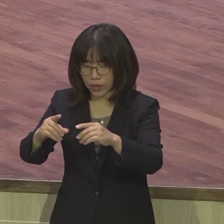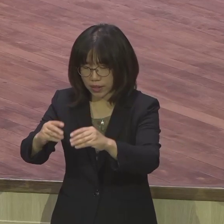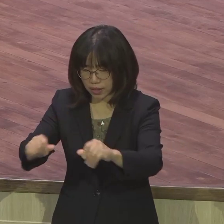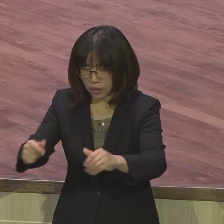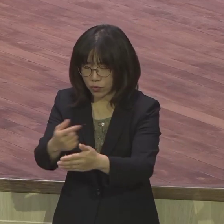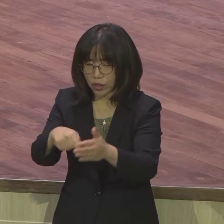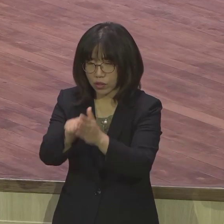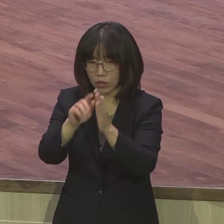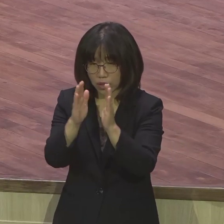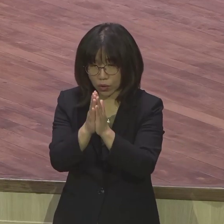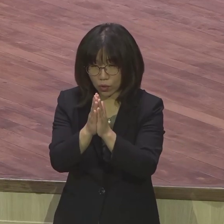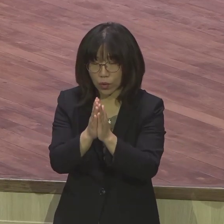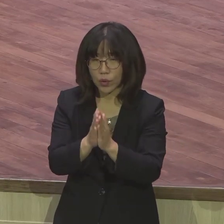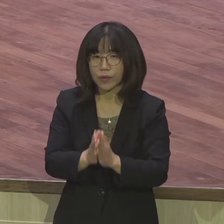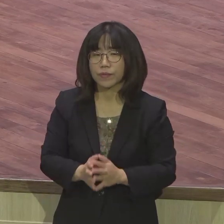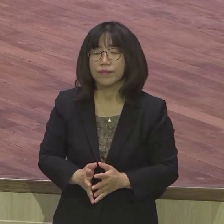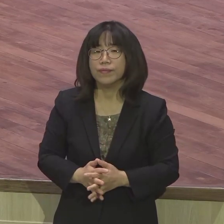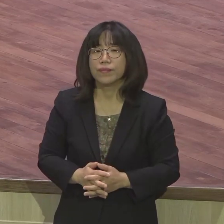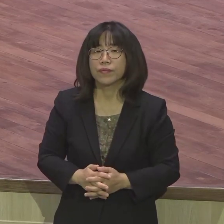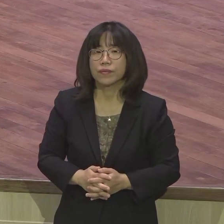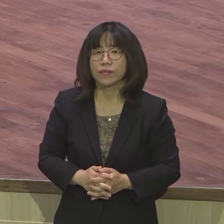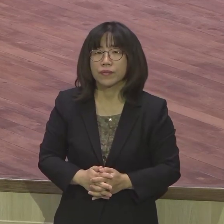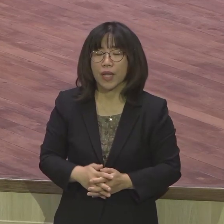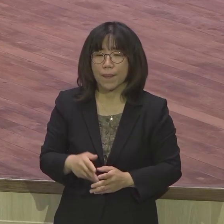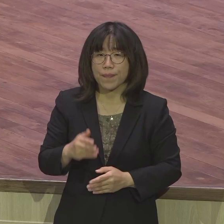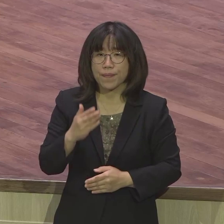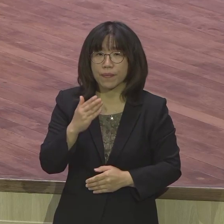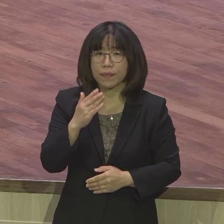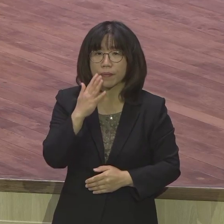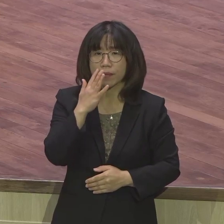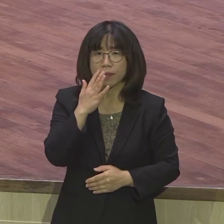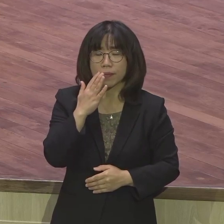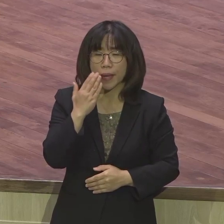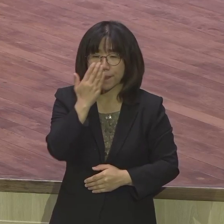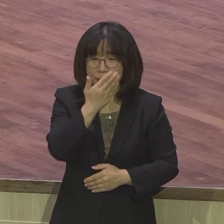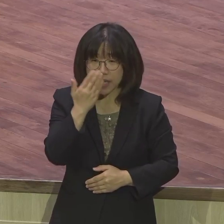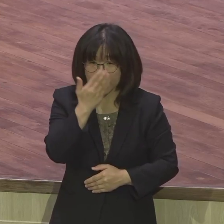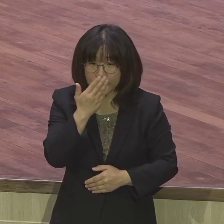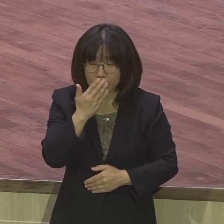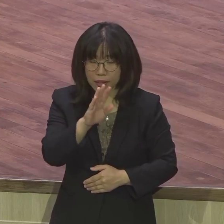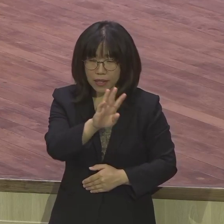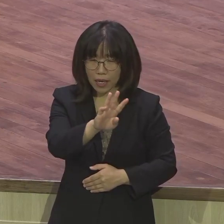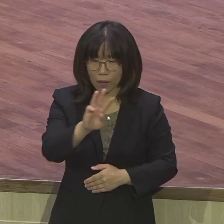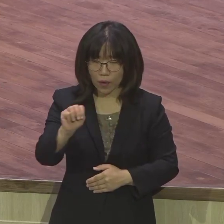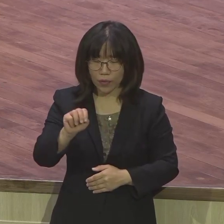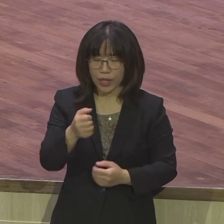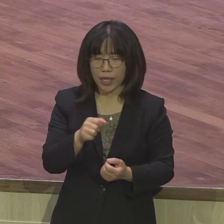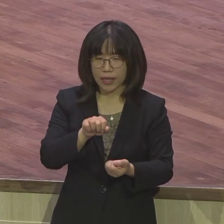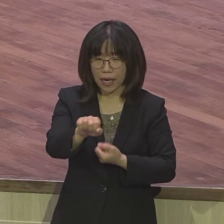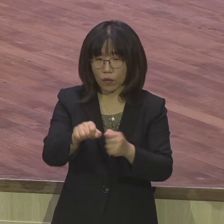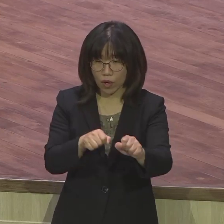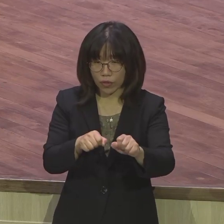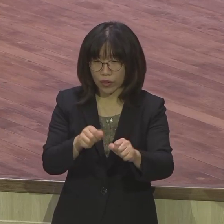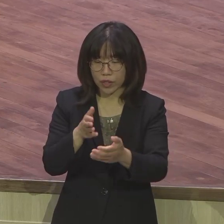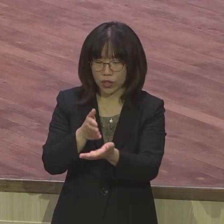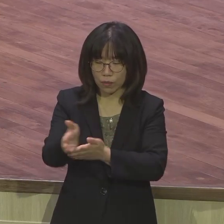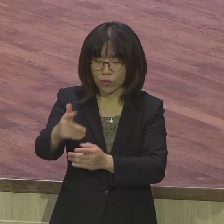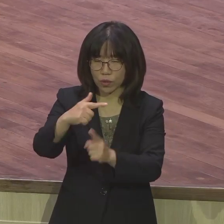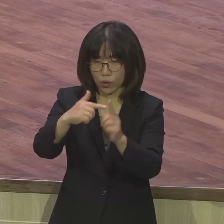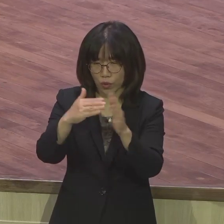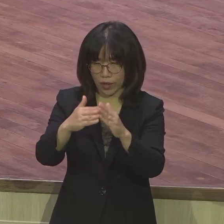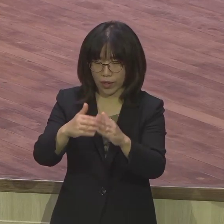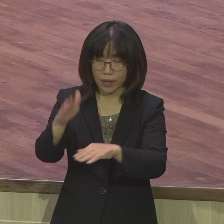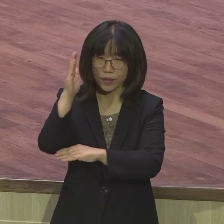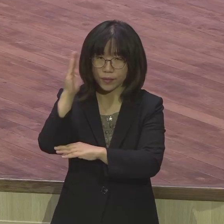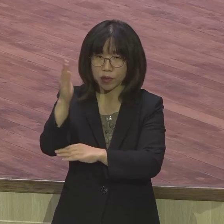나와 있습니다. 나와 있는 대로 오늘 말씀 기억하면서 필리핀 예원 태권 전문교회와 오늘 강단 말씀 기억하면서 우리 합심으로